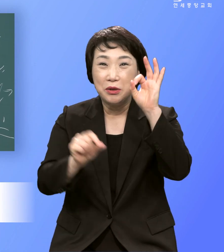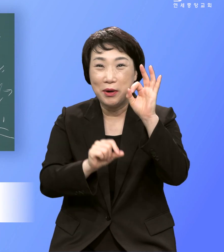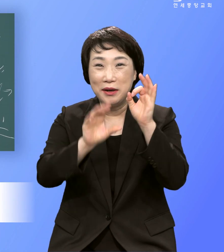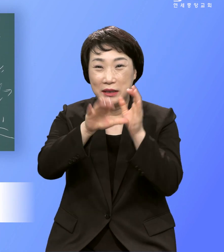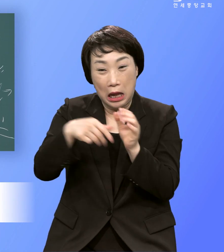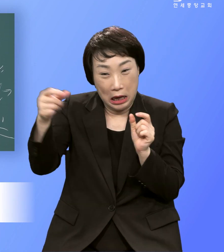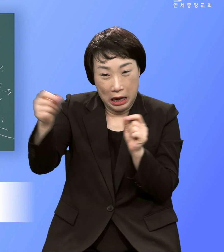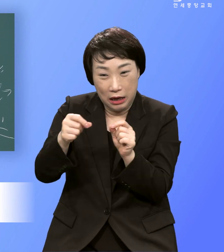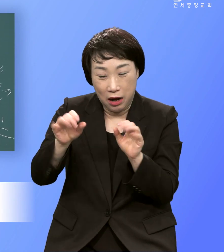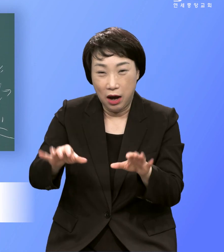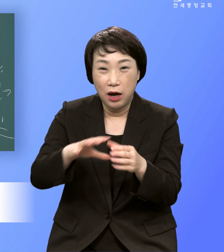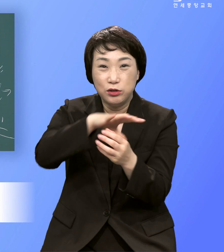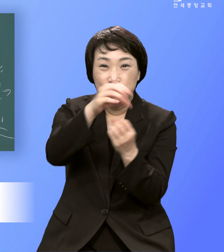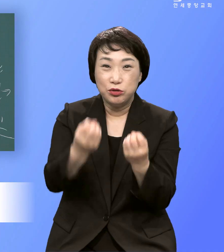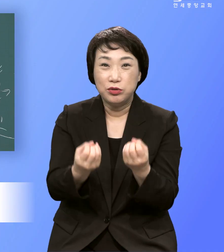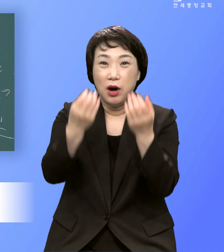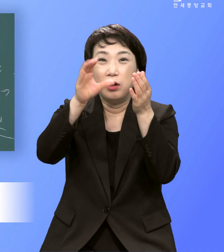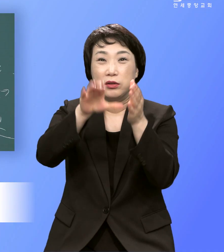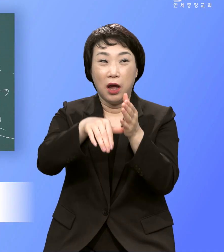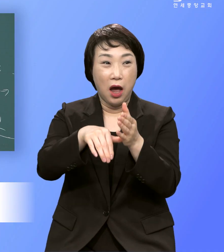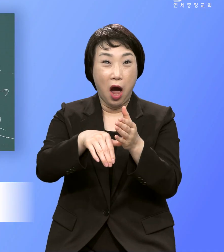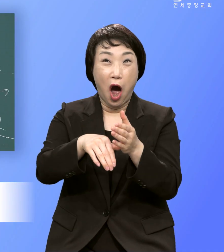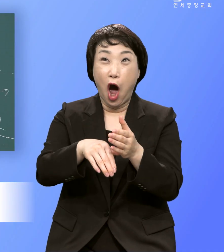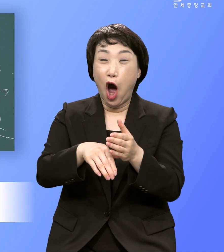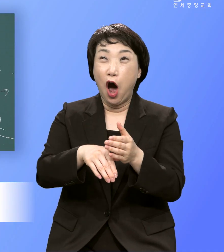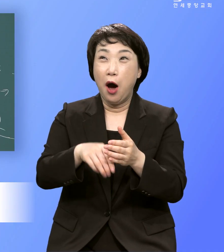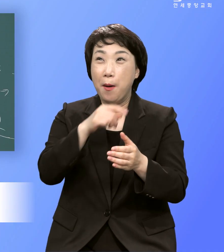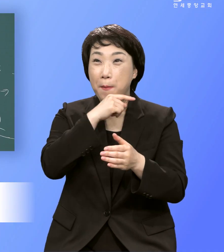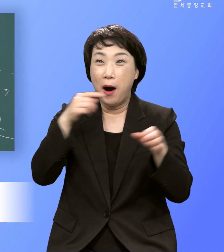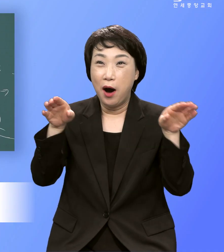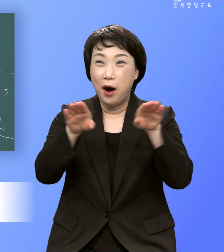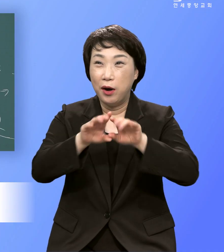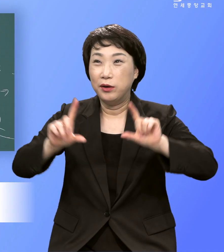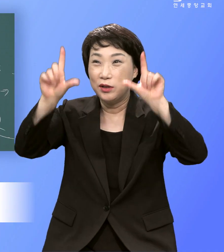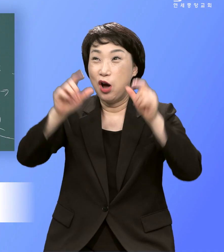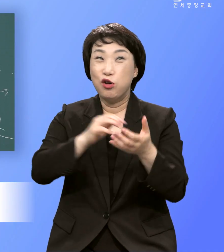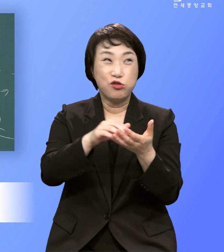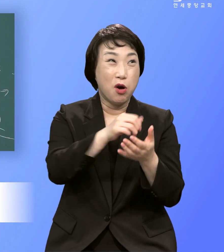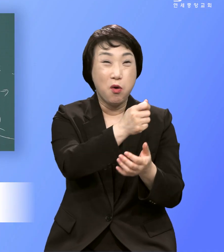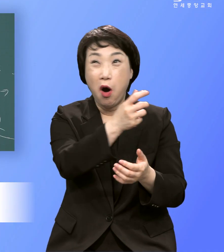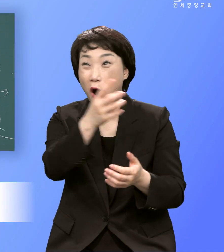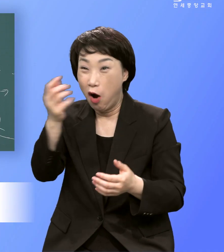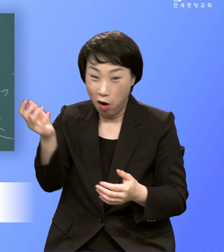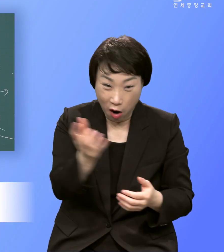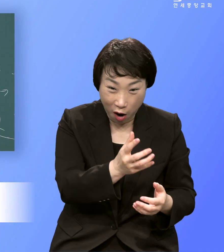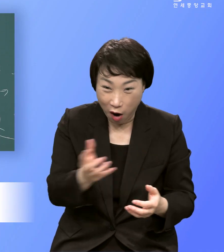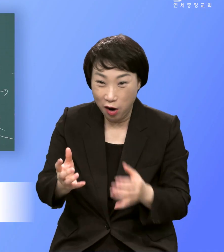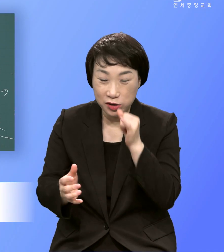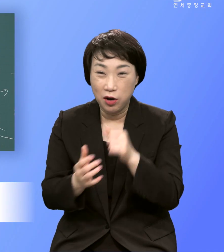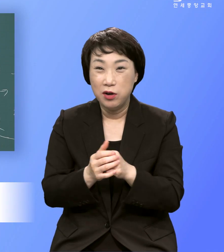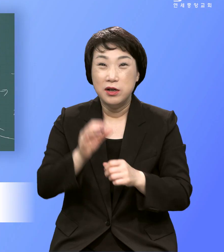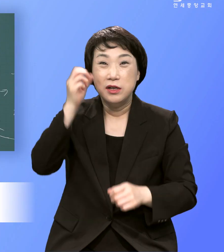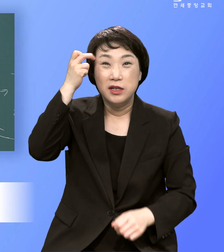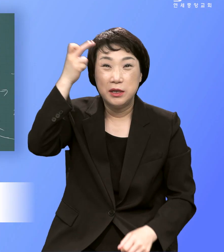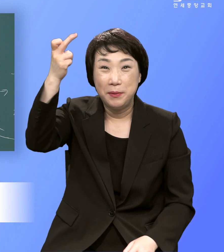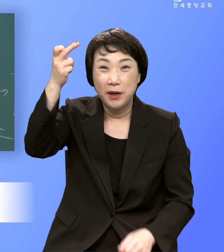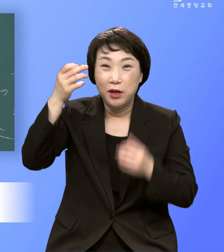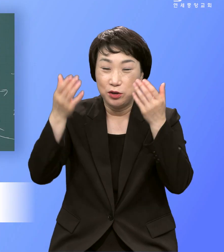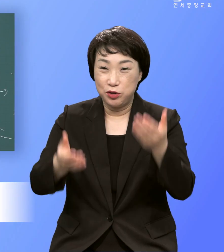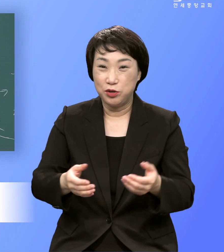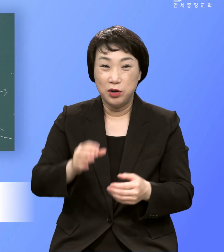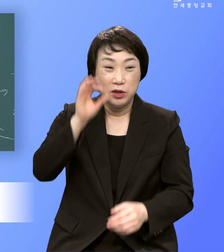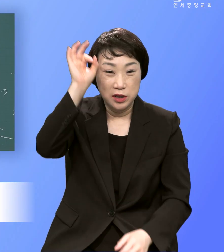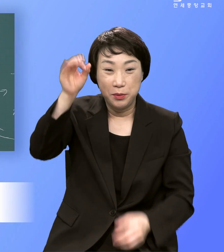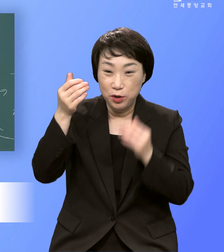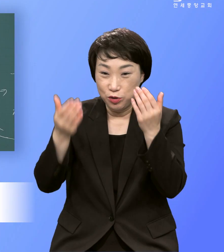근데 추석의 연휴를 계산해 보니까 12일간 연휴를 가질 수 있는 사람이 있고 10일간 연휴를 가질 수